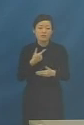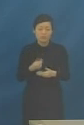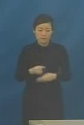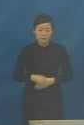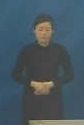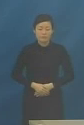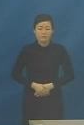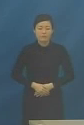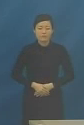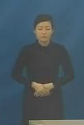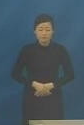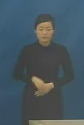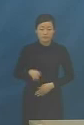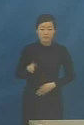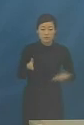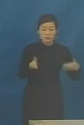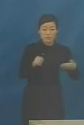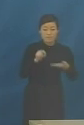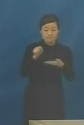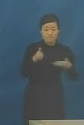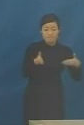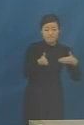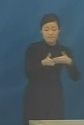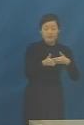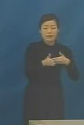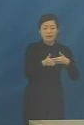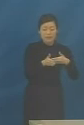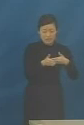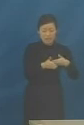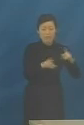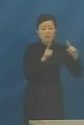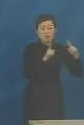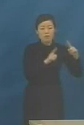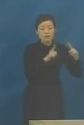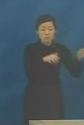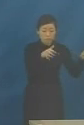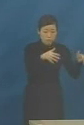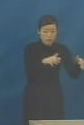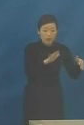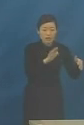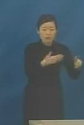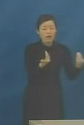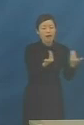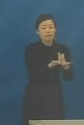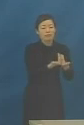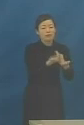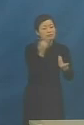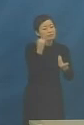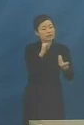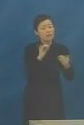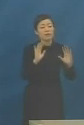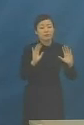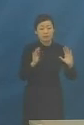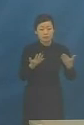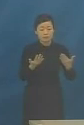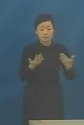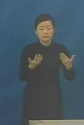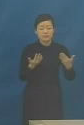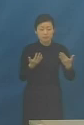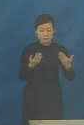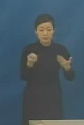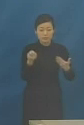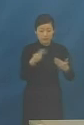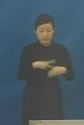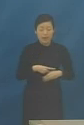に至るまでパブリックコメントを開きましたけれどもa 正反対のご意見はあのございませんでしたまたの電子